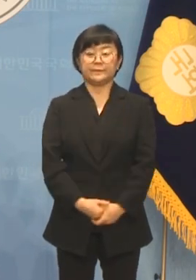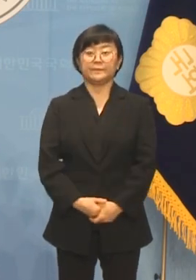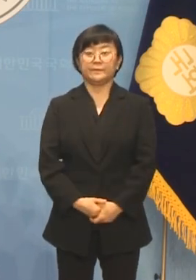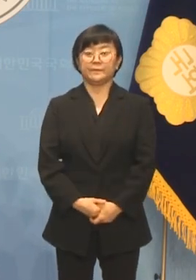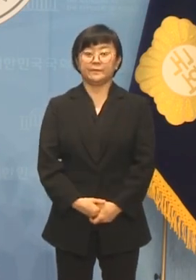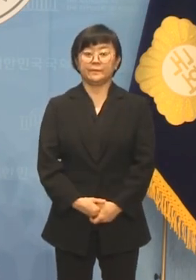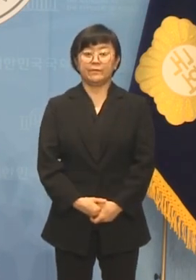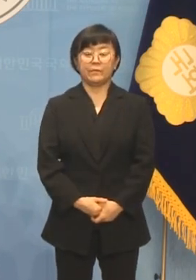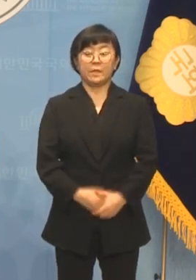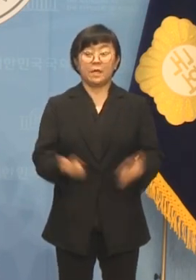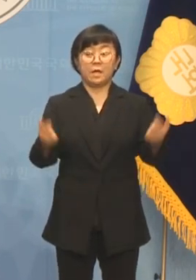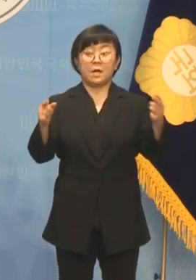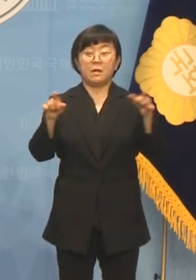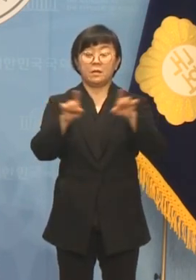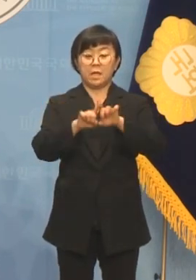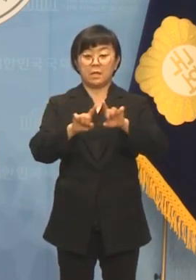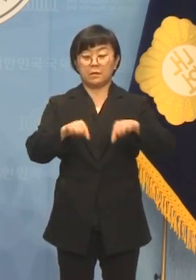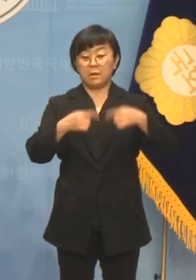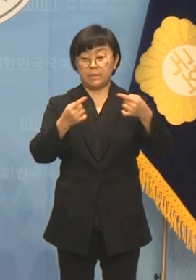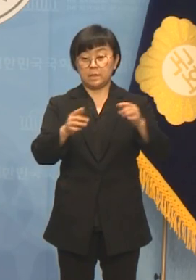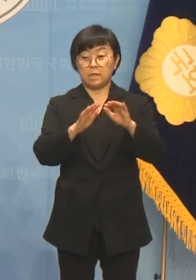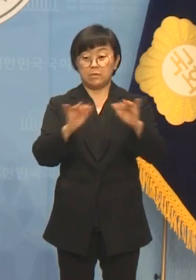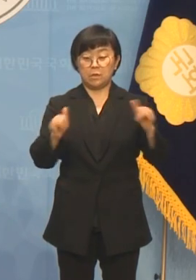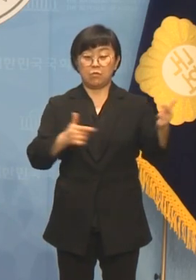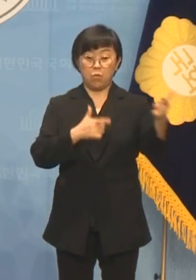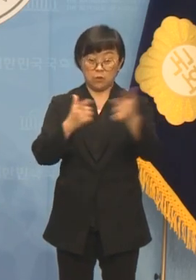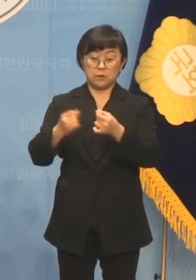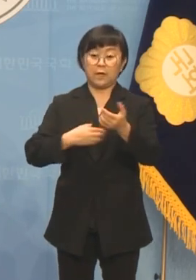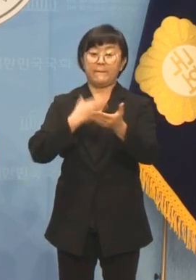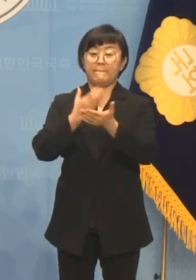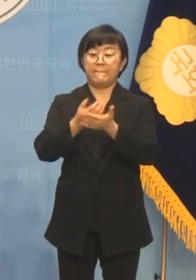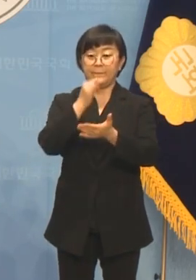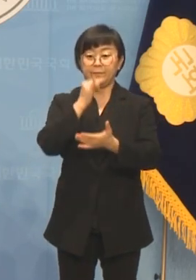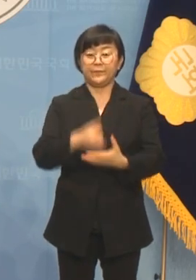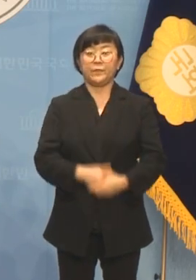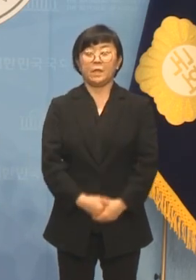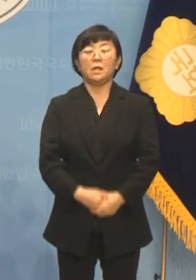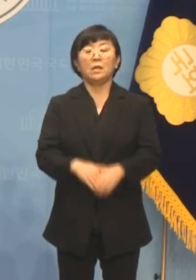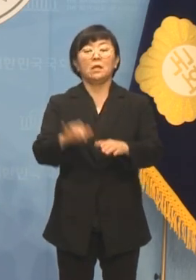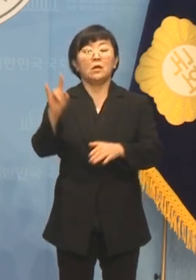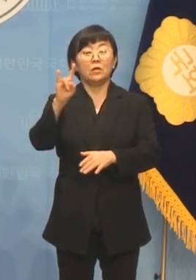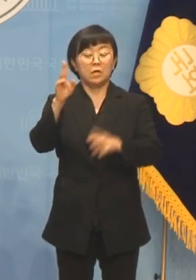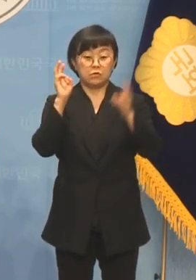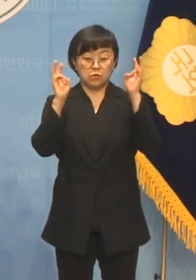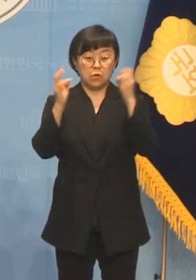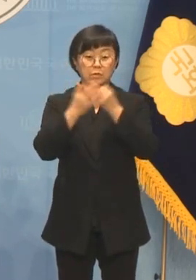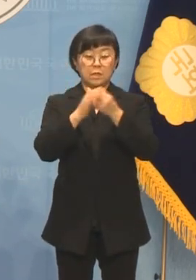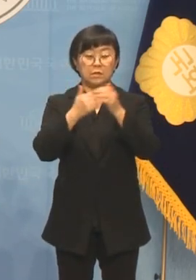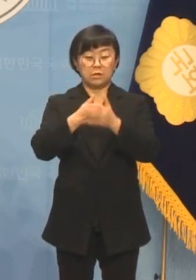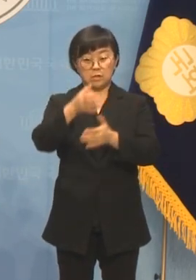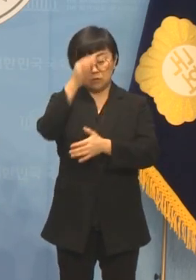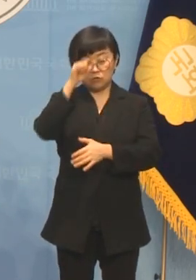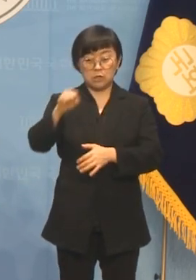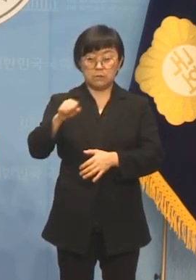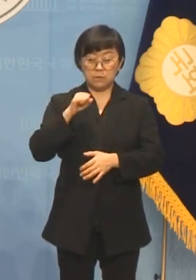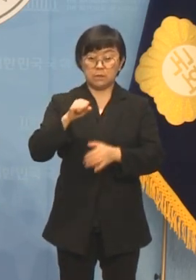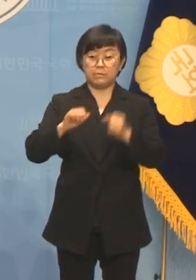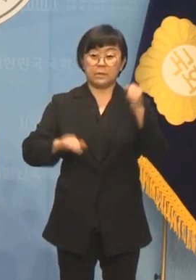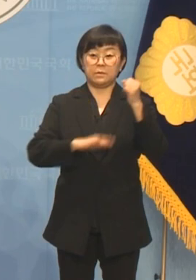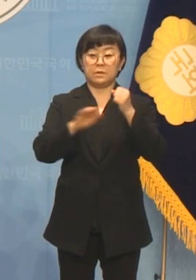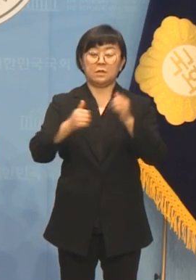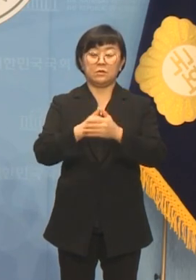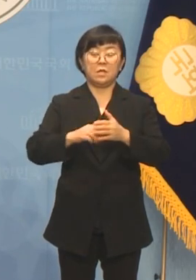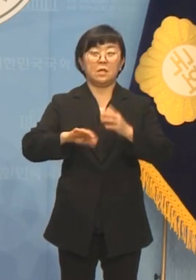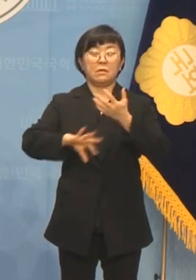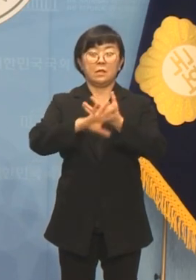나왔습니다. 함께한 모든 분들이 다 감탄했습니다. 현대중공업은 이런 기술력을 바탕으로